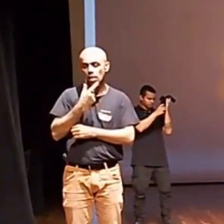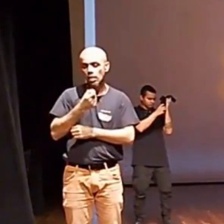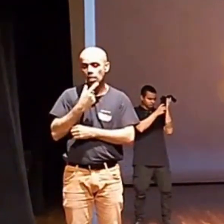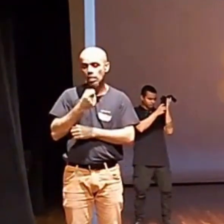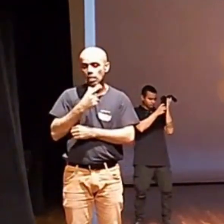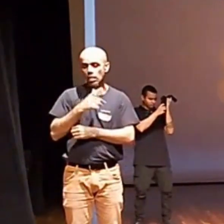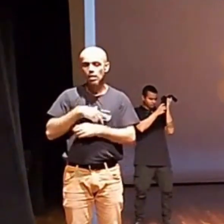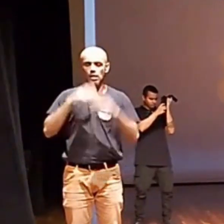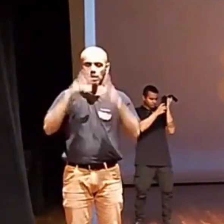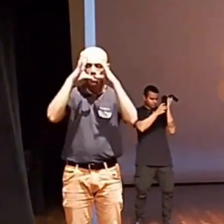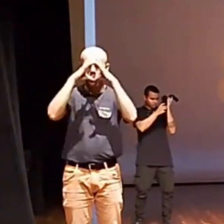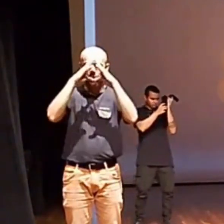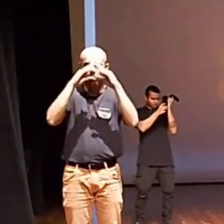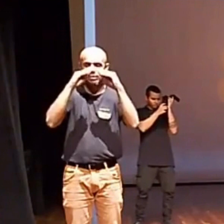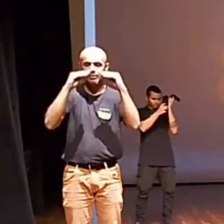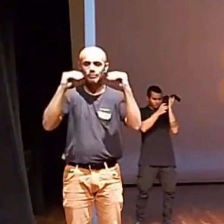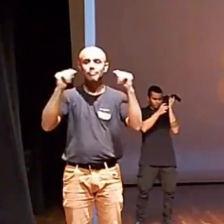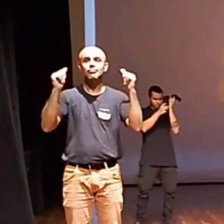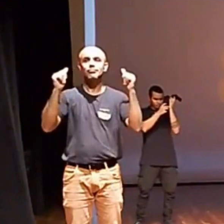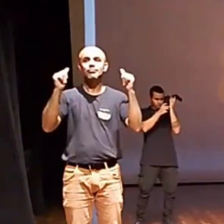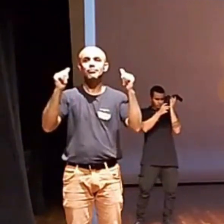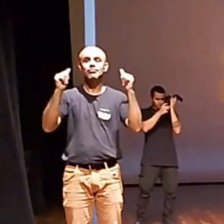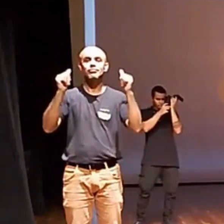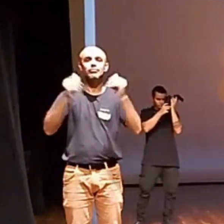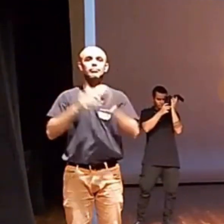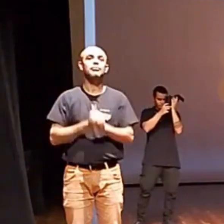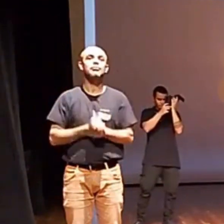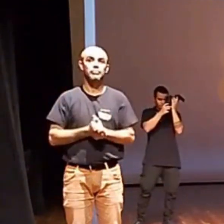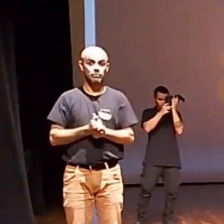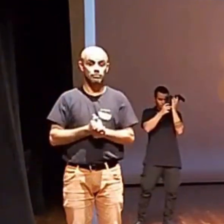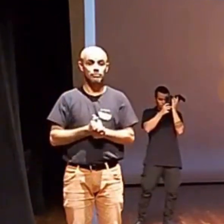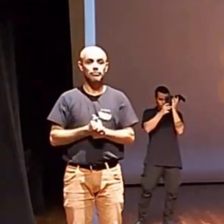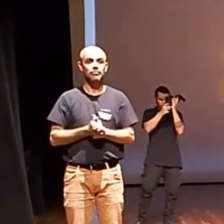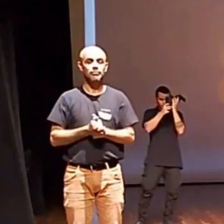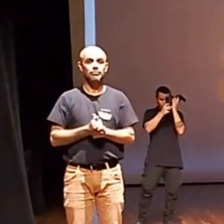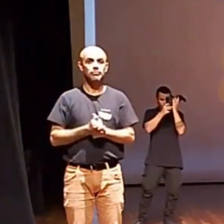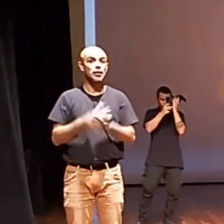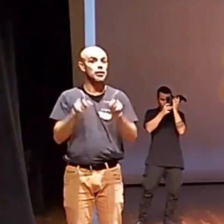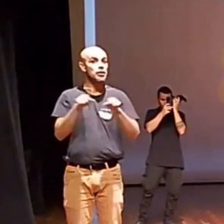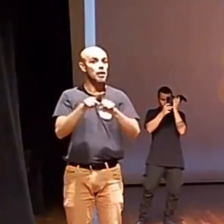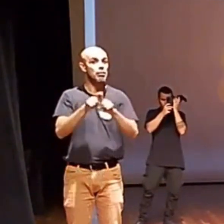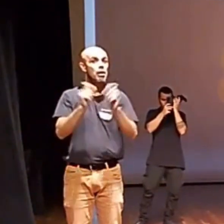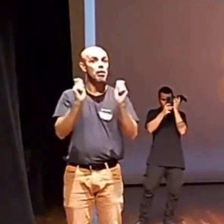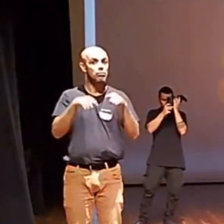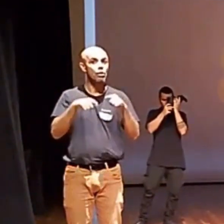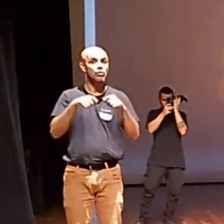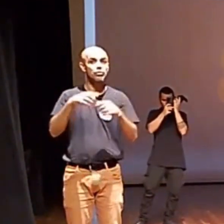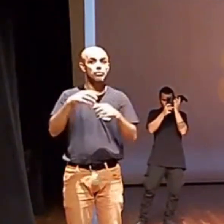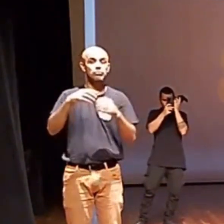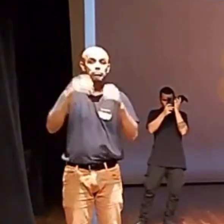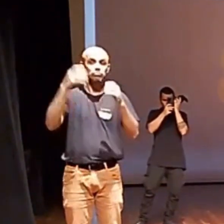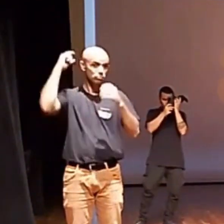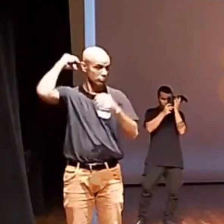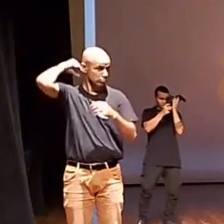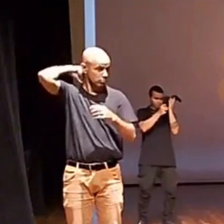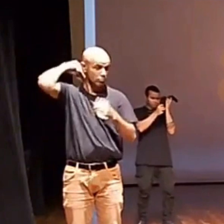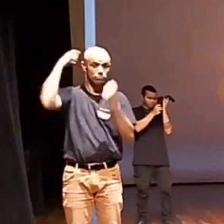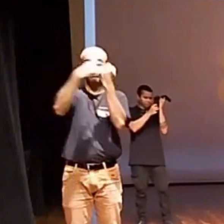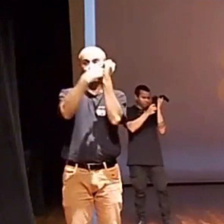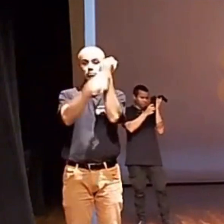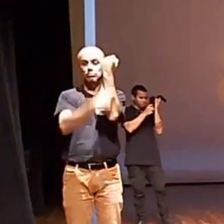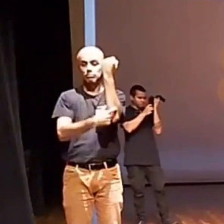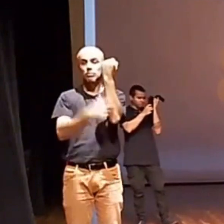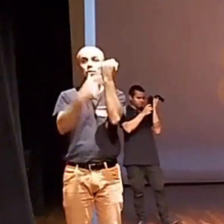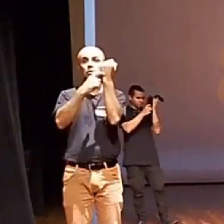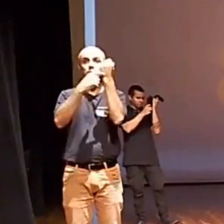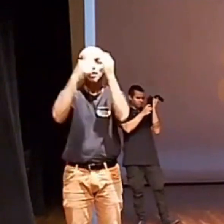um analgésico, um relaxante muscular, e ela passa? Também pode vir da coluna. Existe uma cefaleia, que é